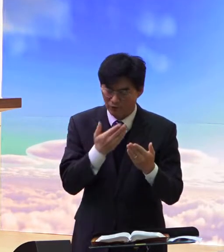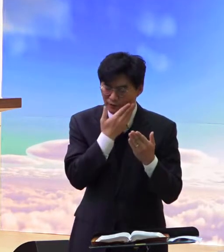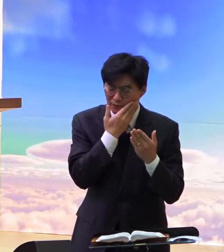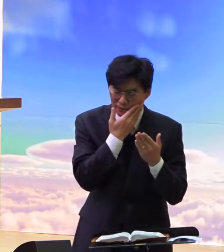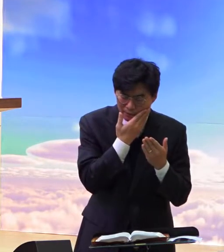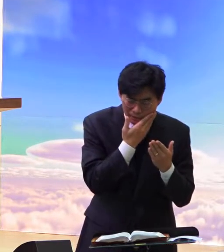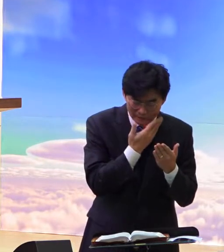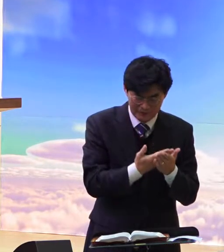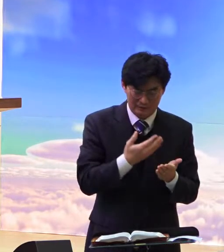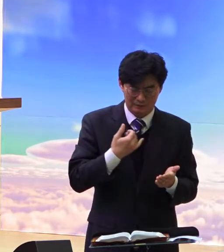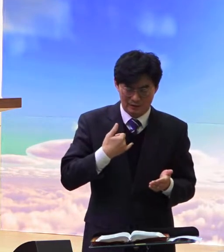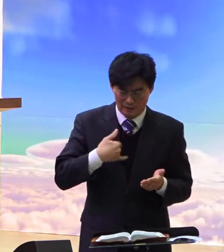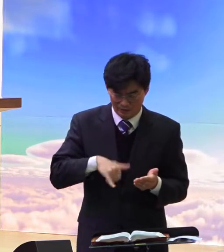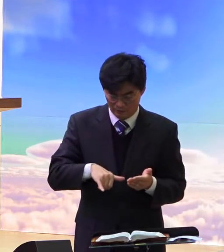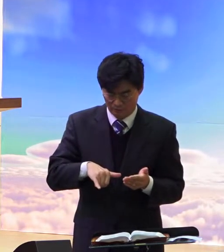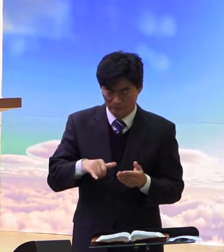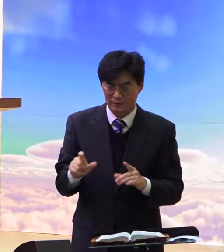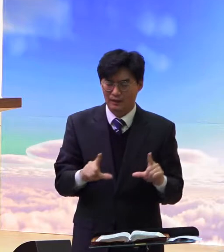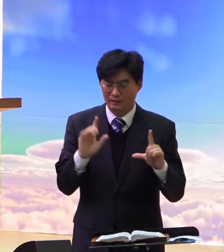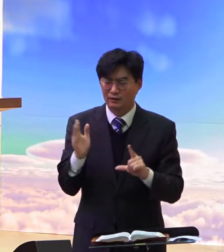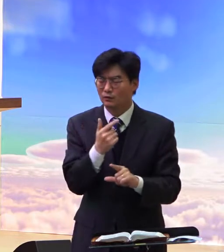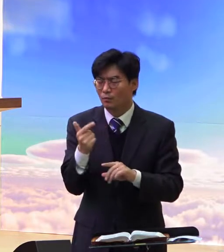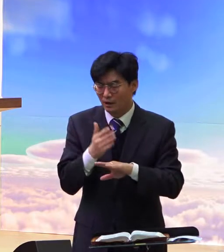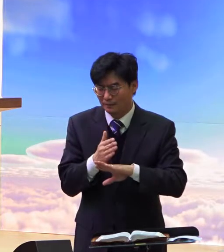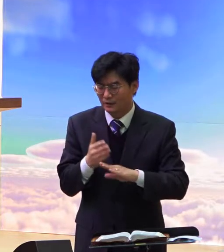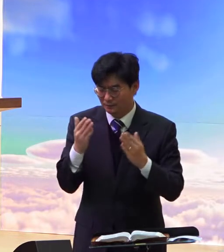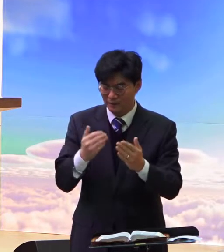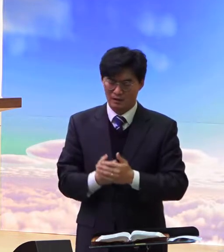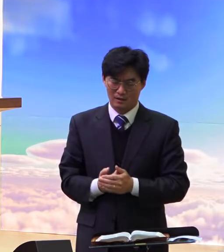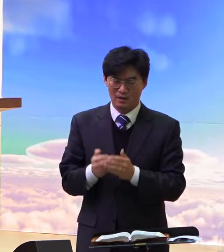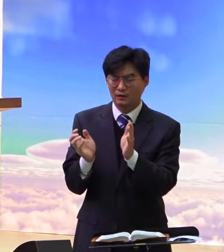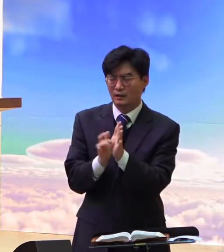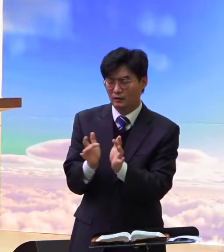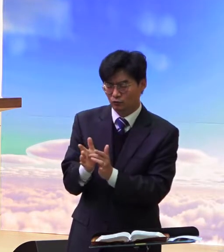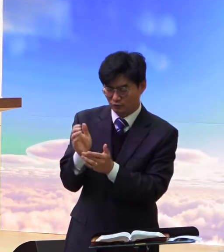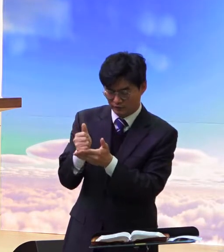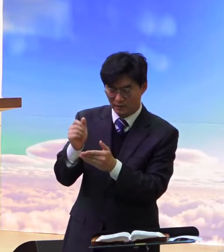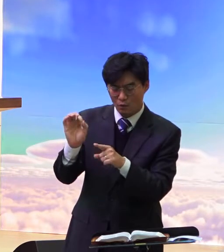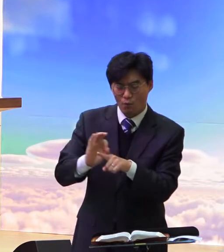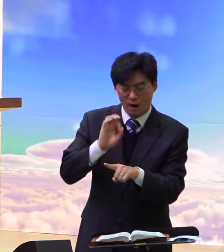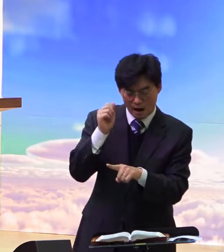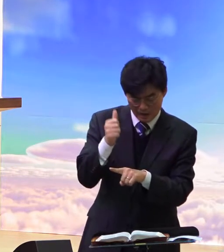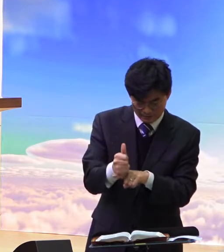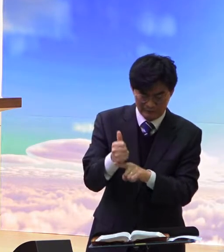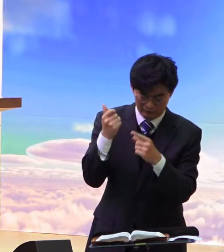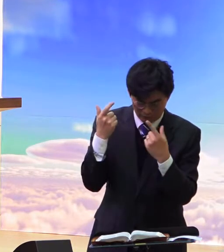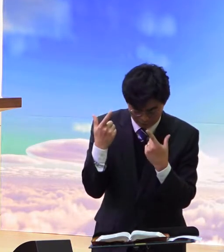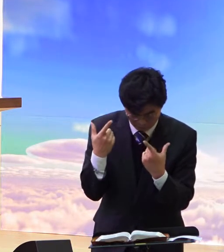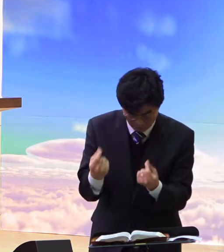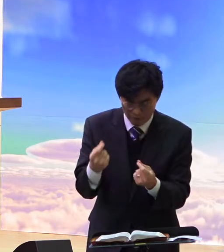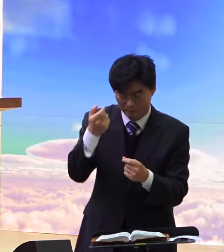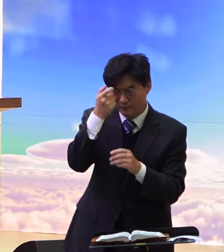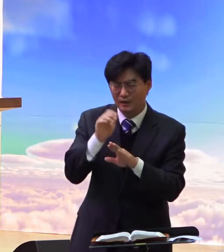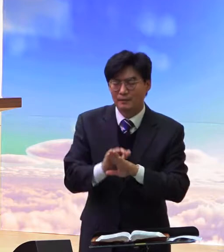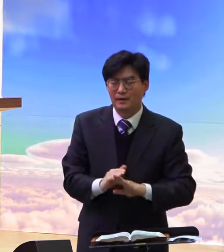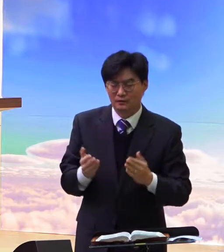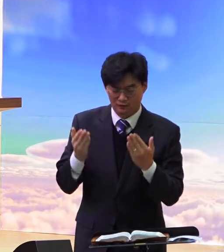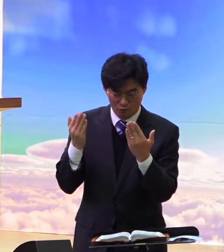하시니 감사드립니다. 또한 예수님이 왕되신 영천 죄를 위해 예배드리고